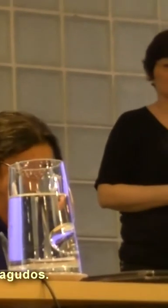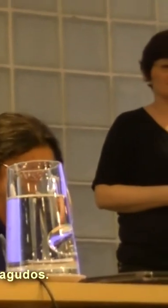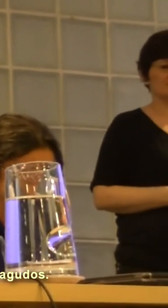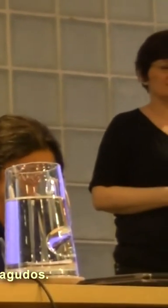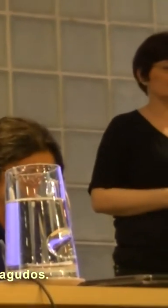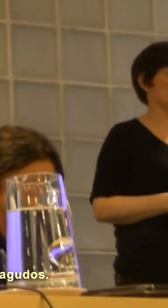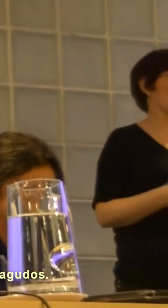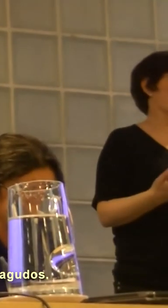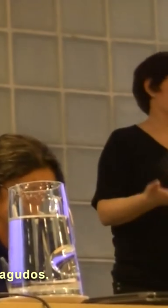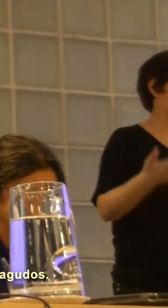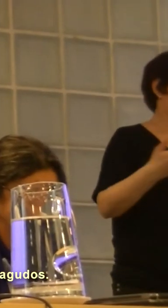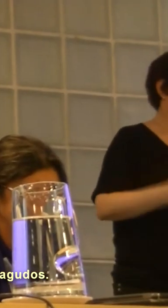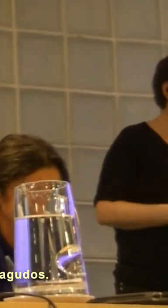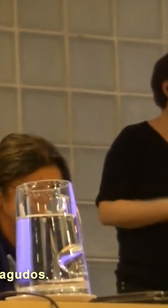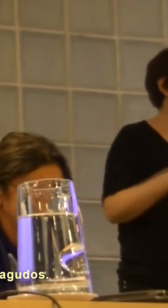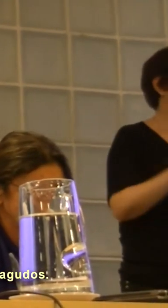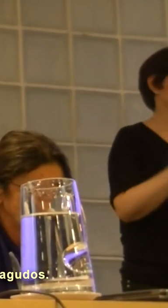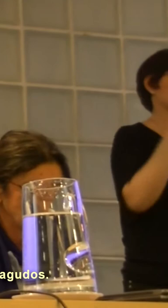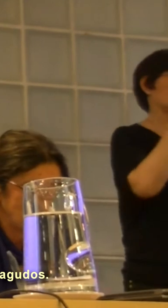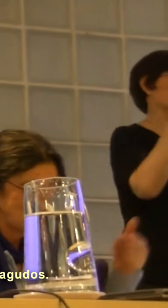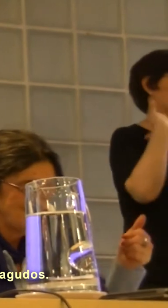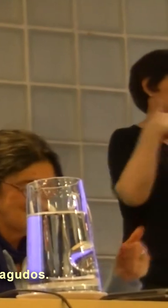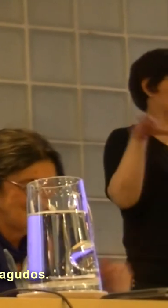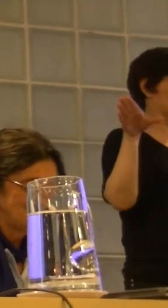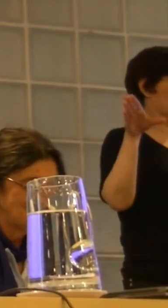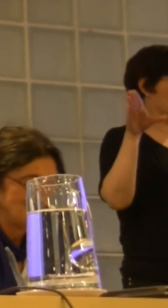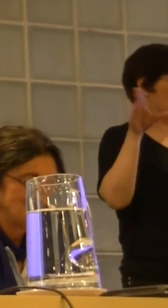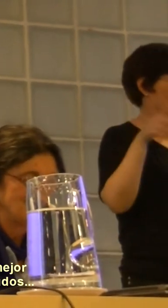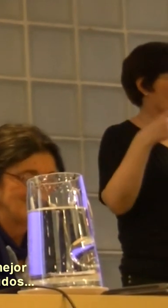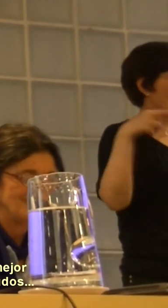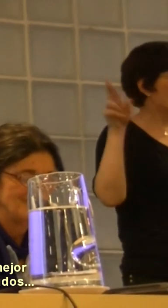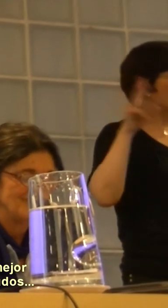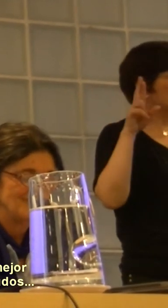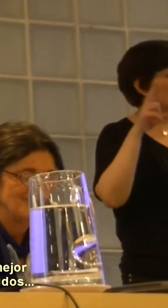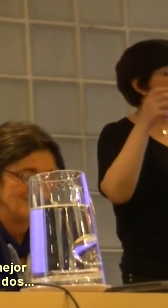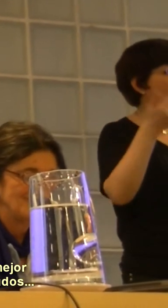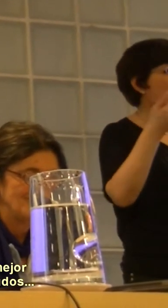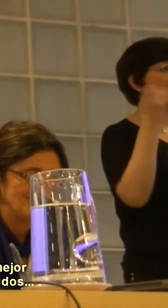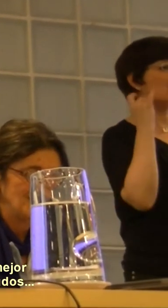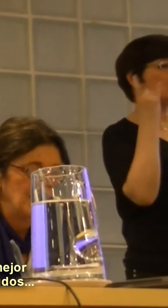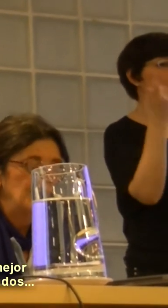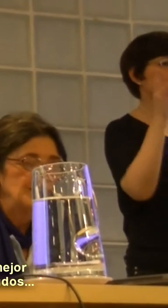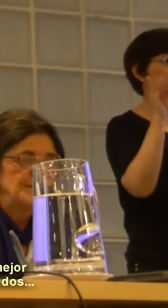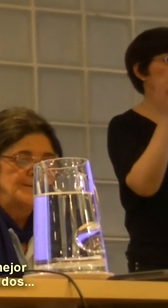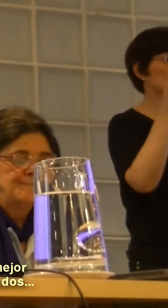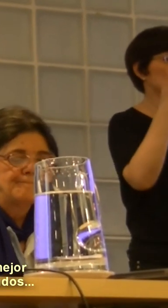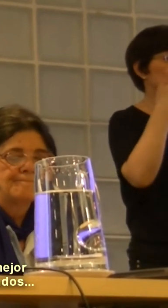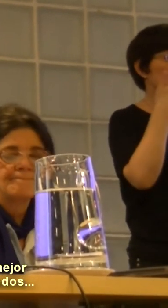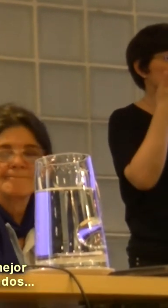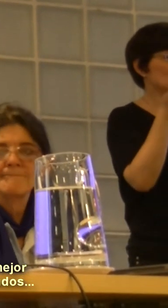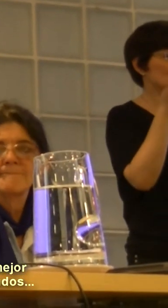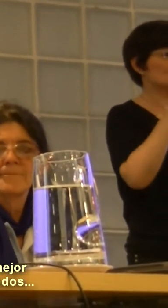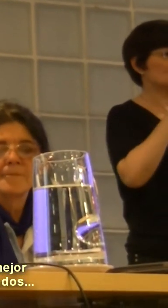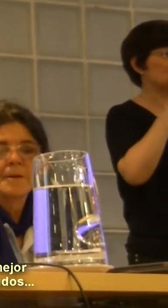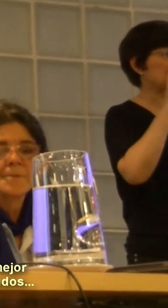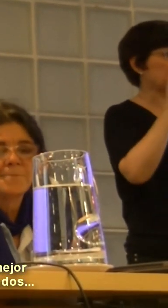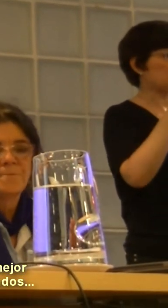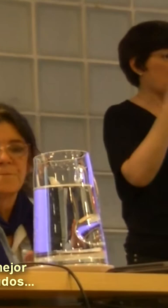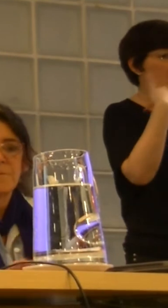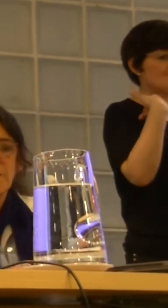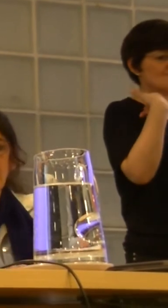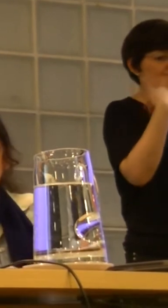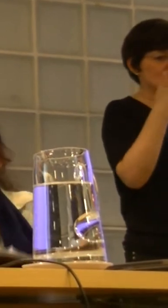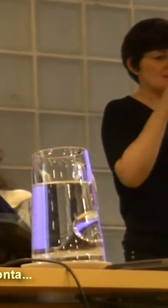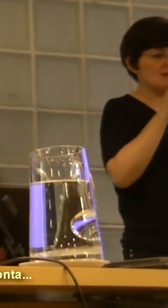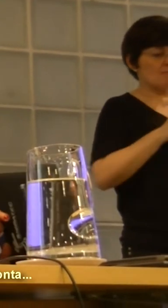Era evidente que ya no escuchaba los sonidos agudos. Mi tía no supo qué responderme, ella a lo mejor tampoco sabía que yo no escuchaba